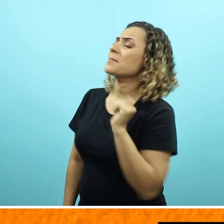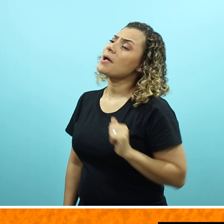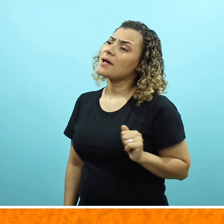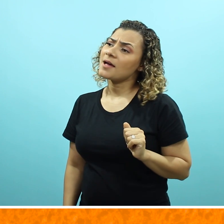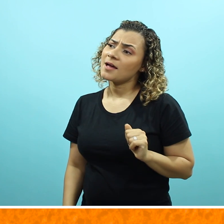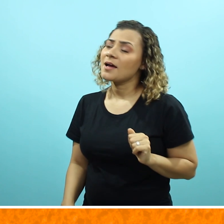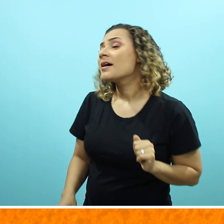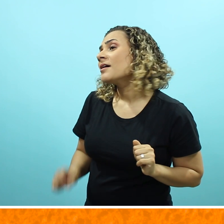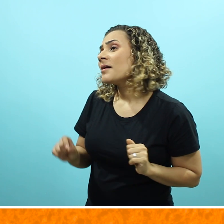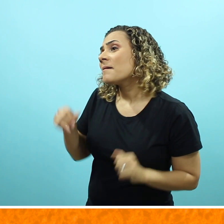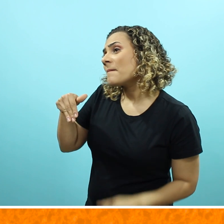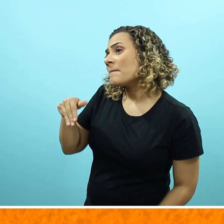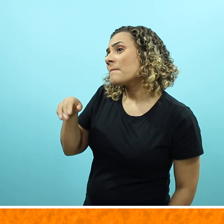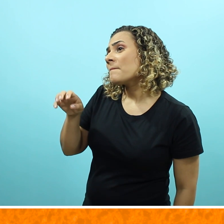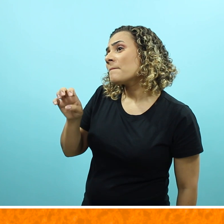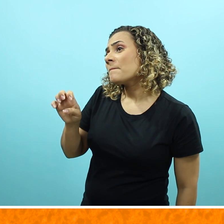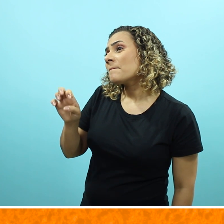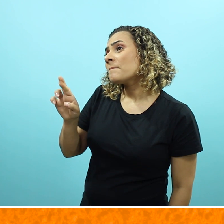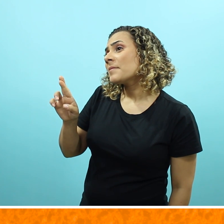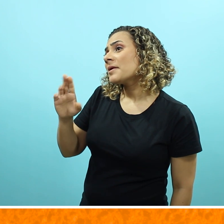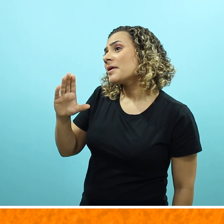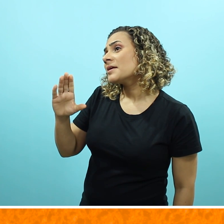Mercedinha,